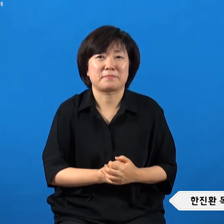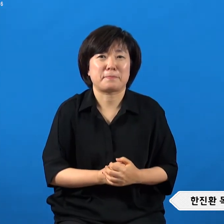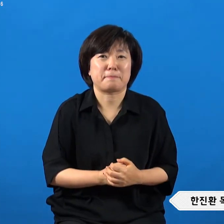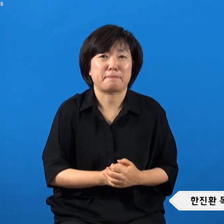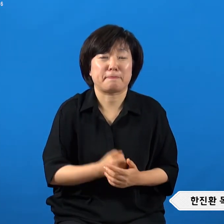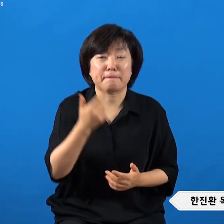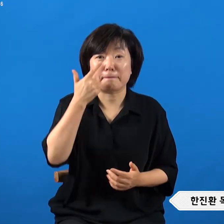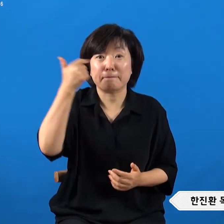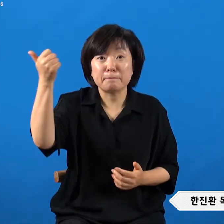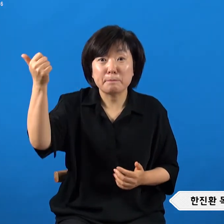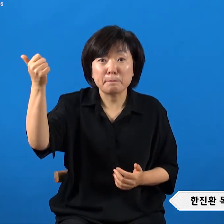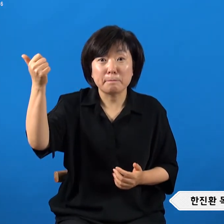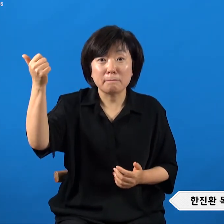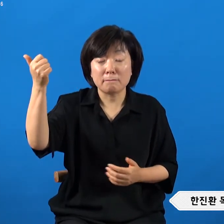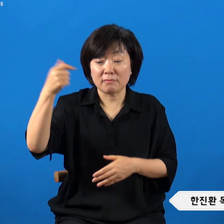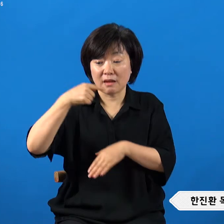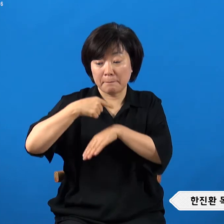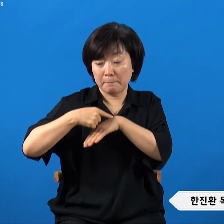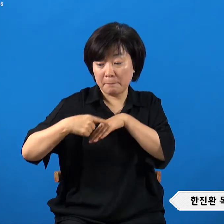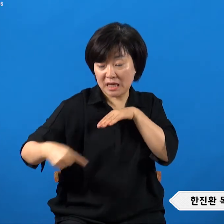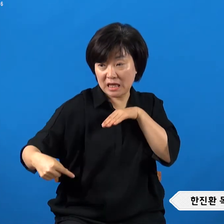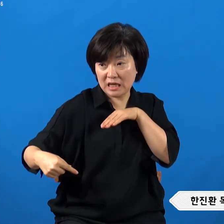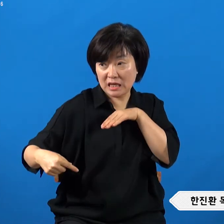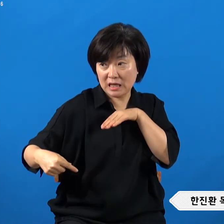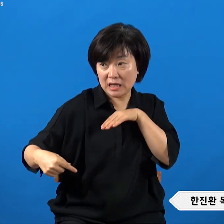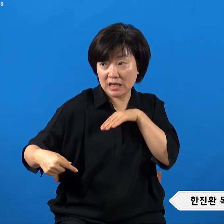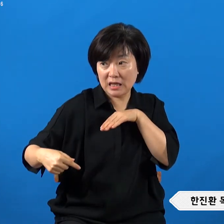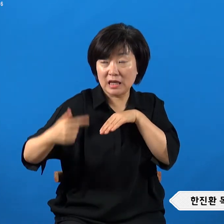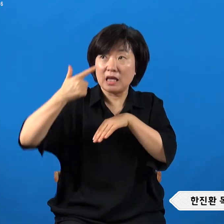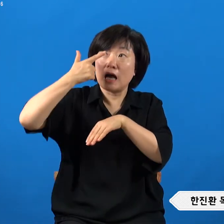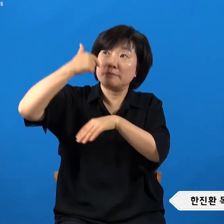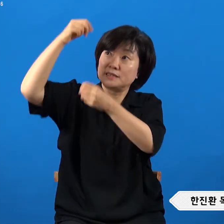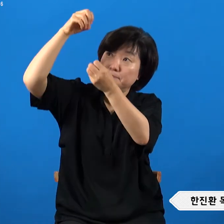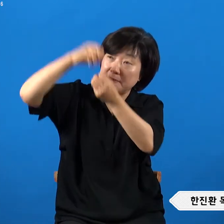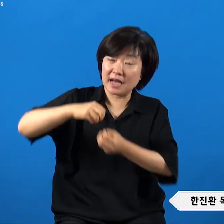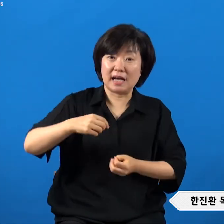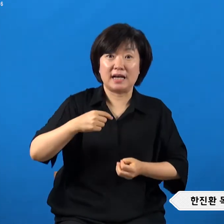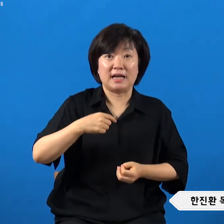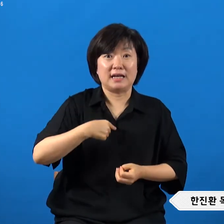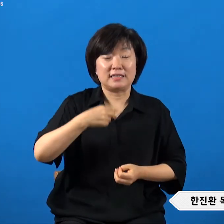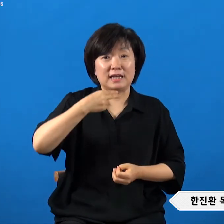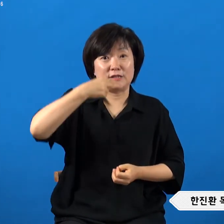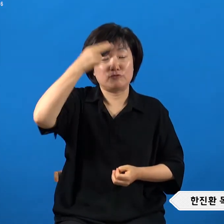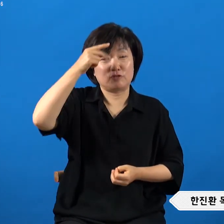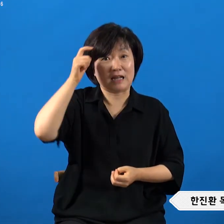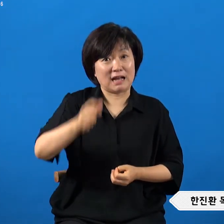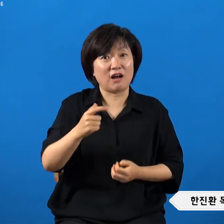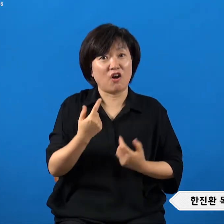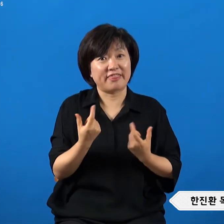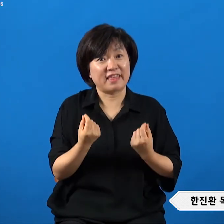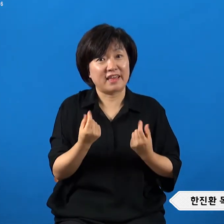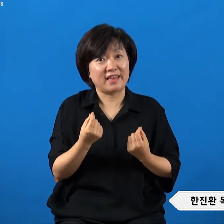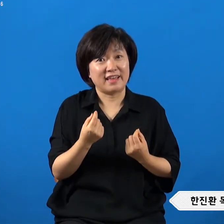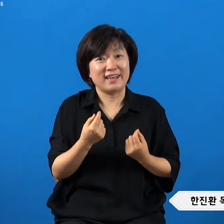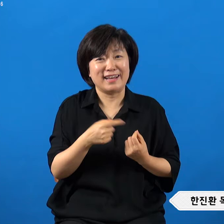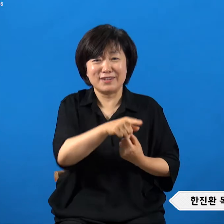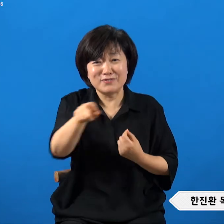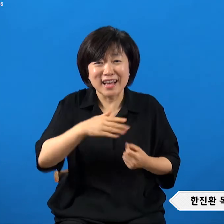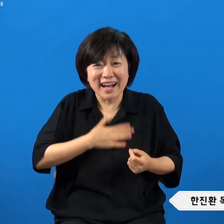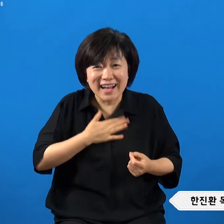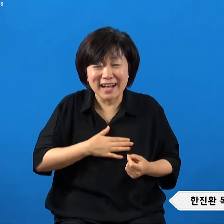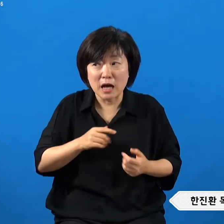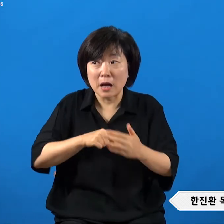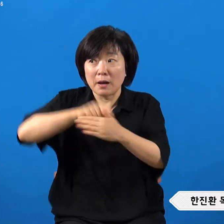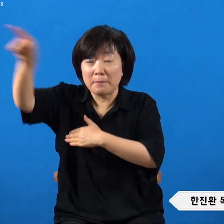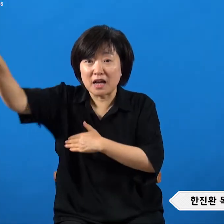그런데 그 아버지 피가 흐르고 있어서 그런지 저도 술이 좀 센 것 같습니다. 우리끼리 하는